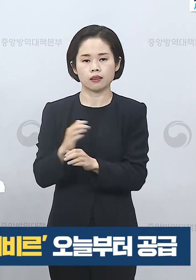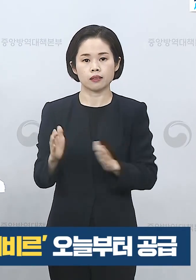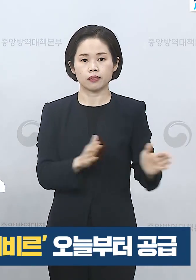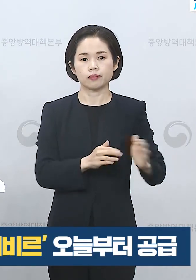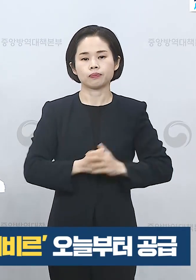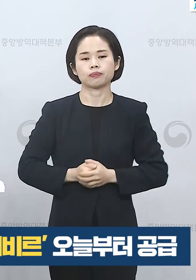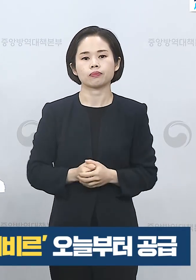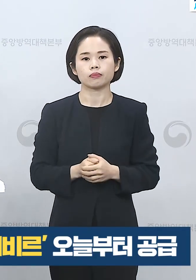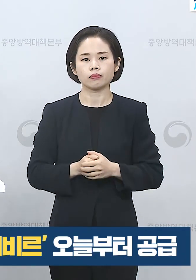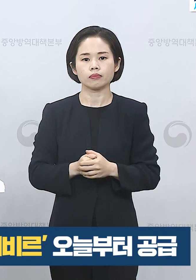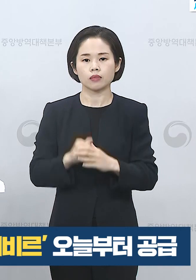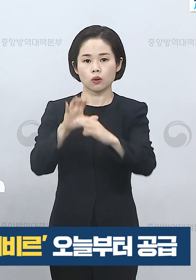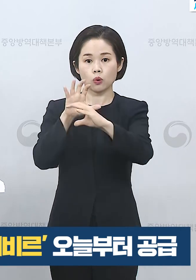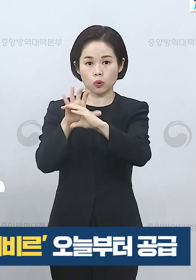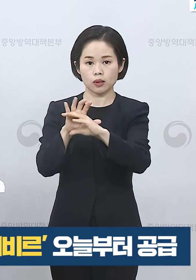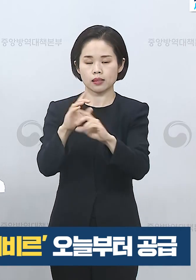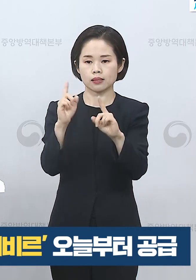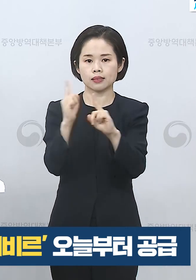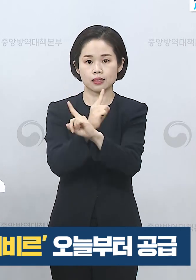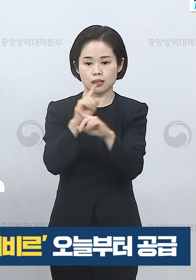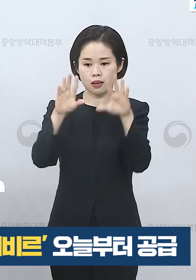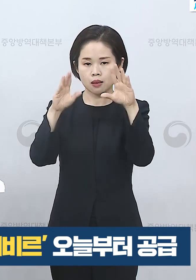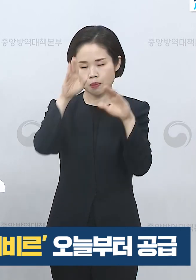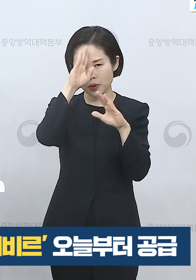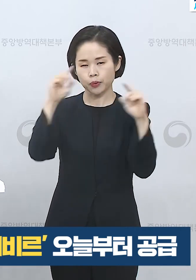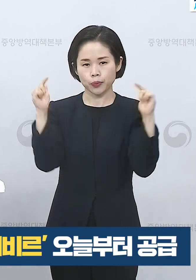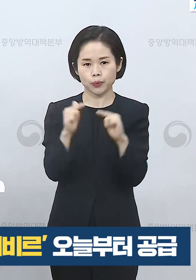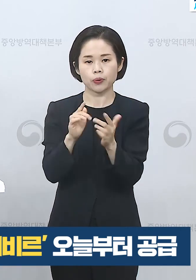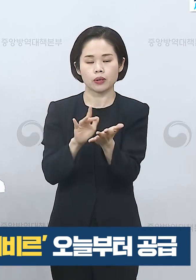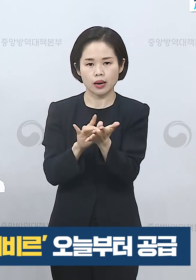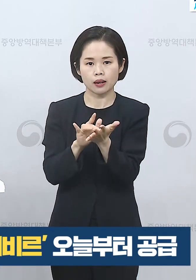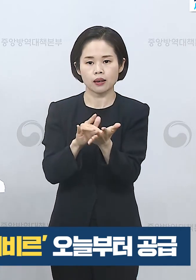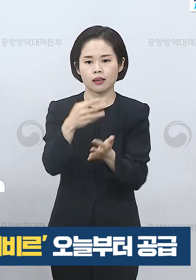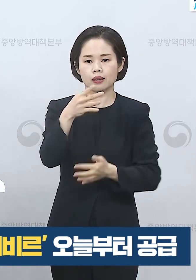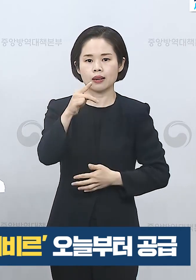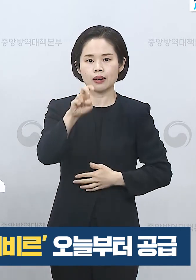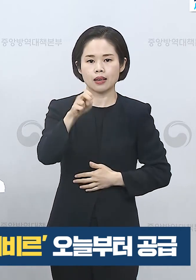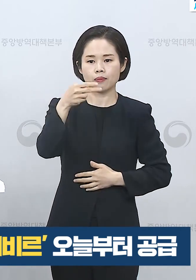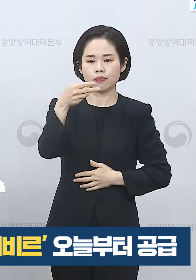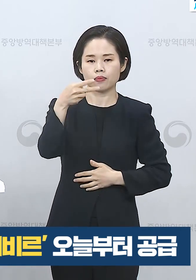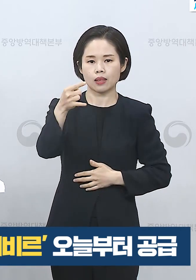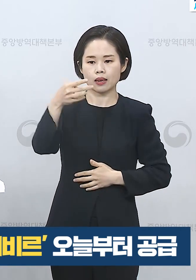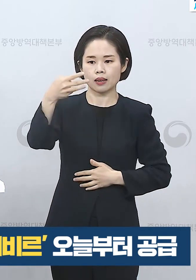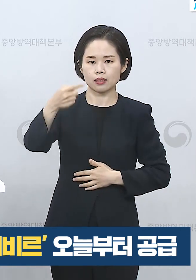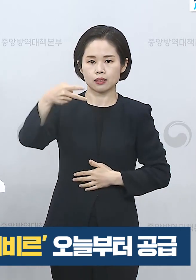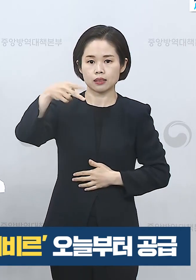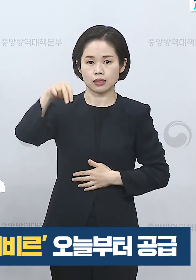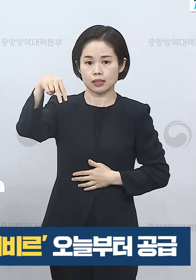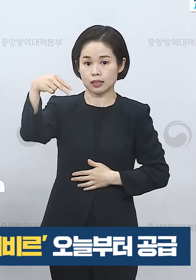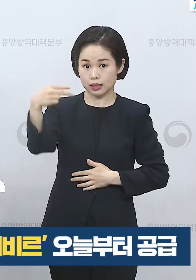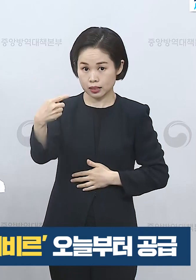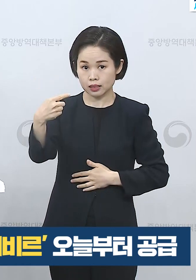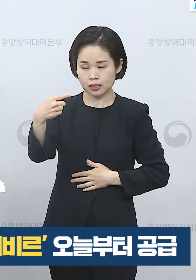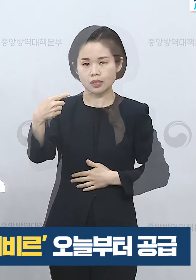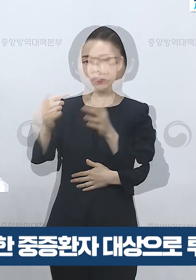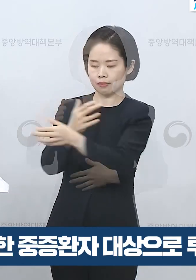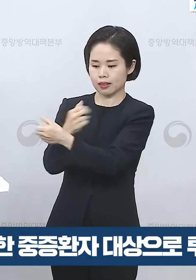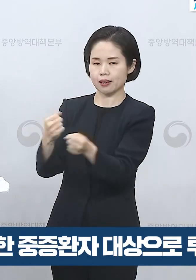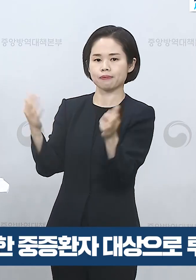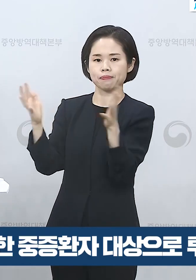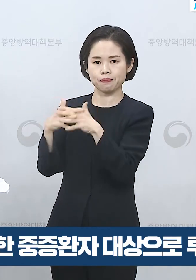중앙방역대책본부는 코로나19 치료제로 특례 수입된 렘데시비르를 7월 1일부터